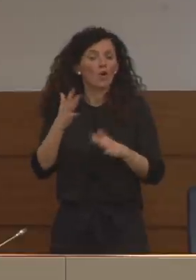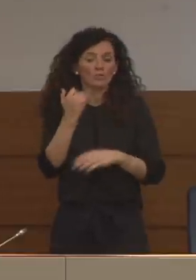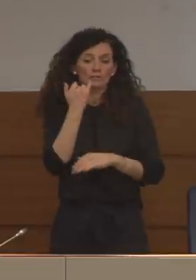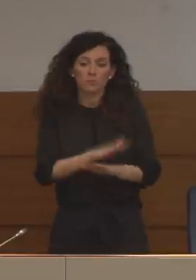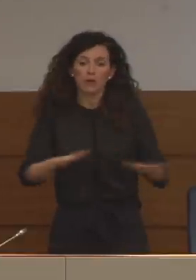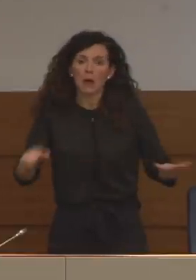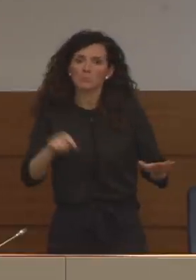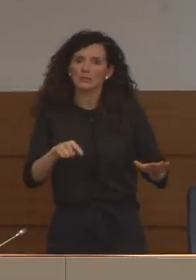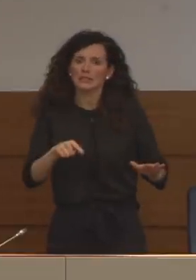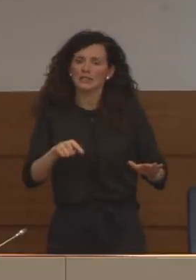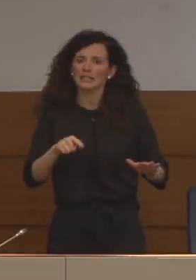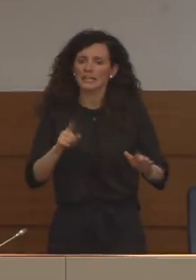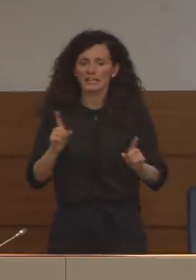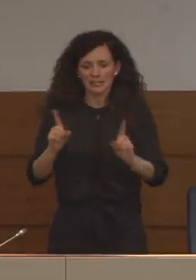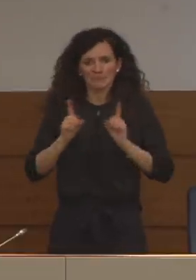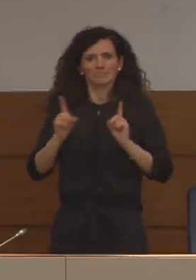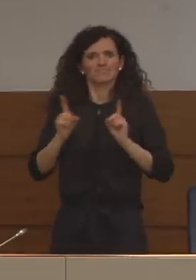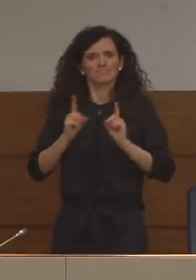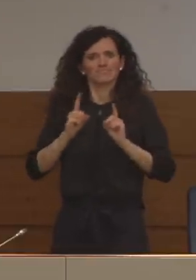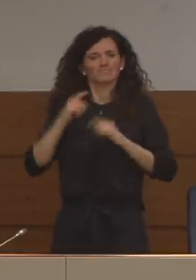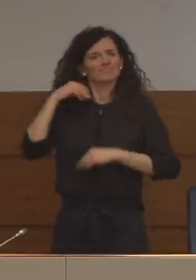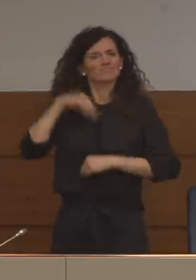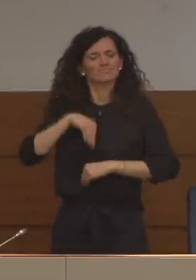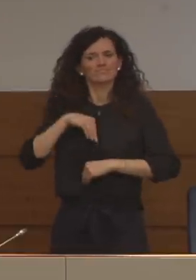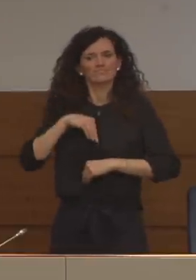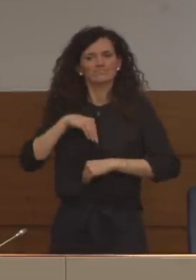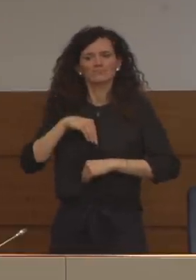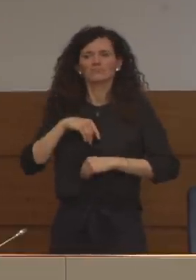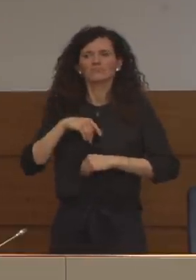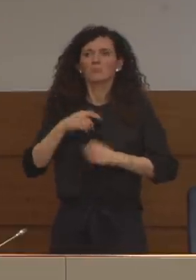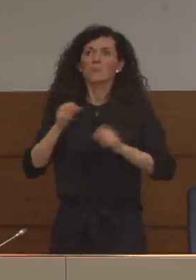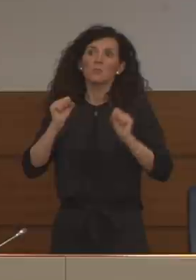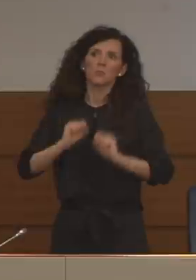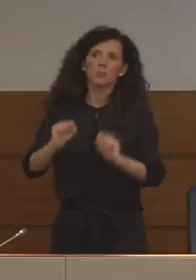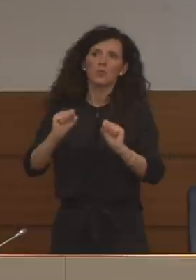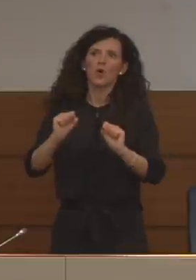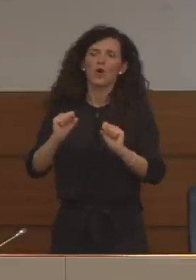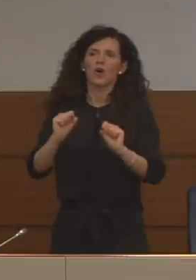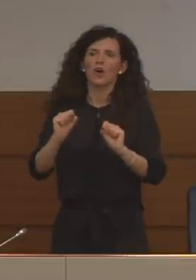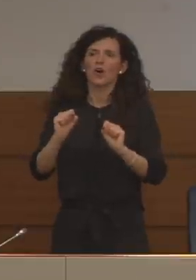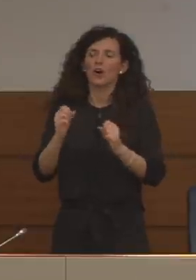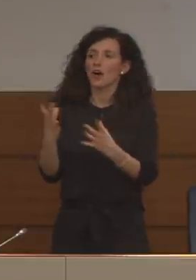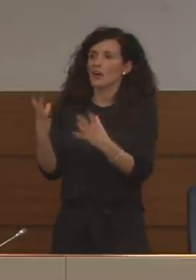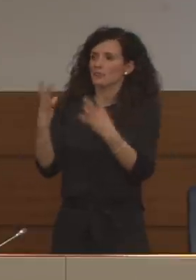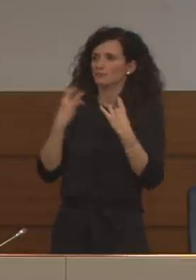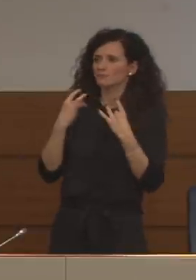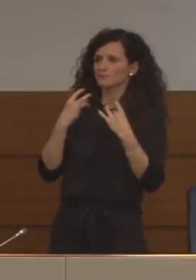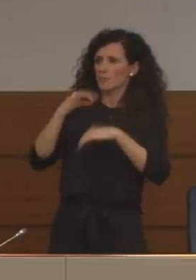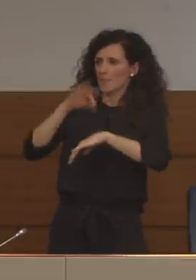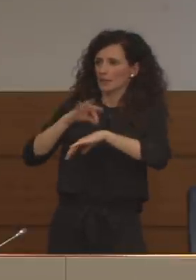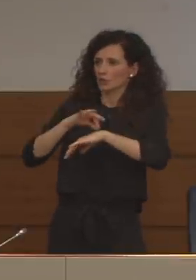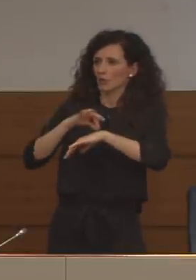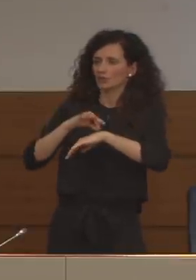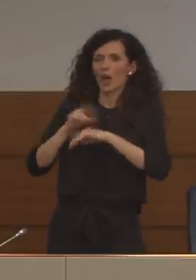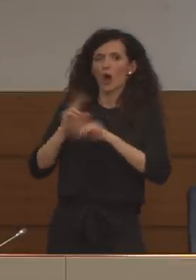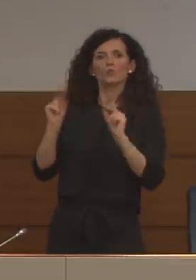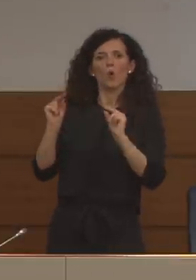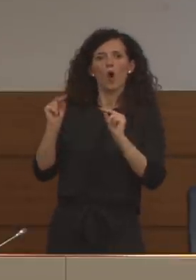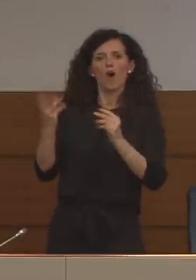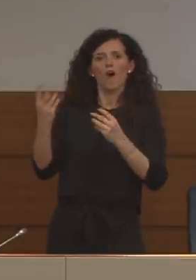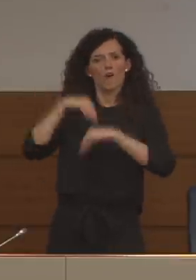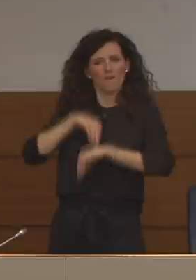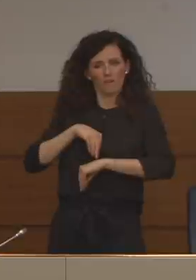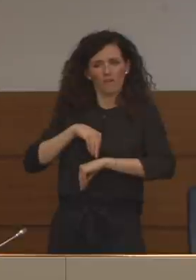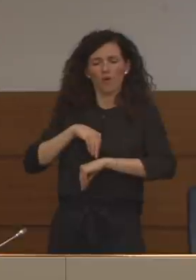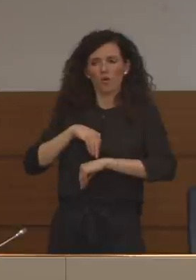per definizione incontra qualsiasi patogeno come nuovo perché evidentemente